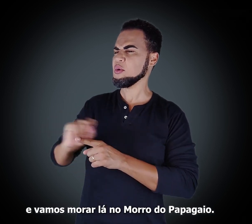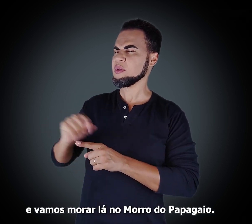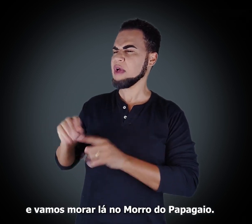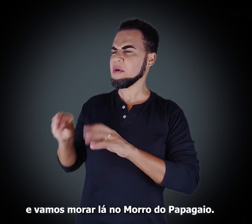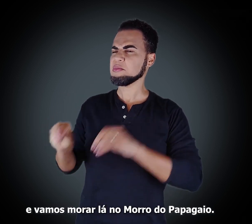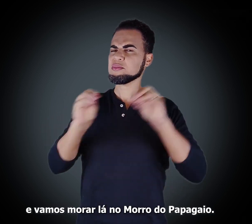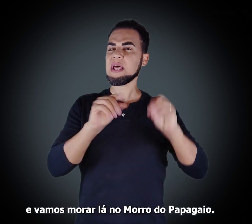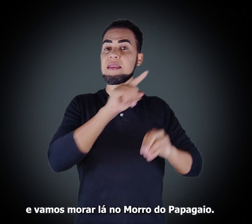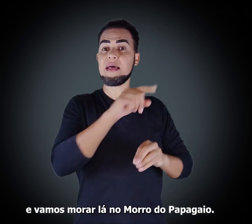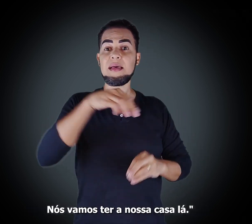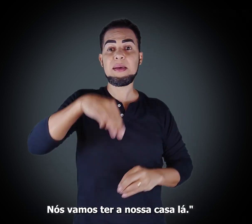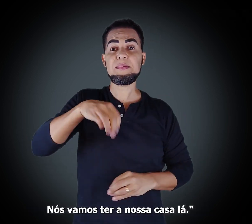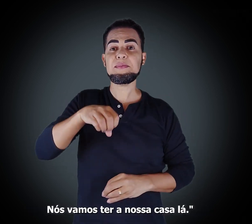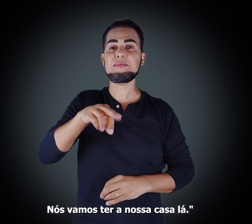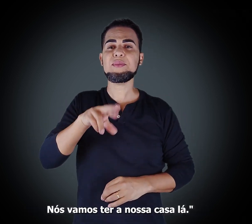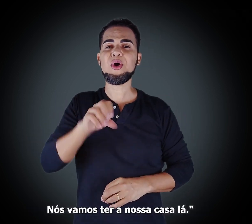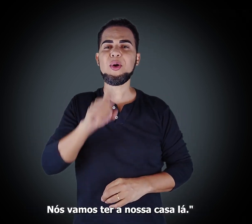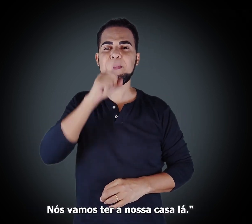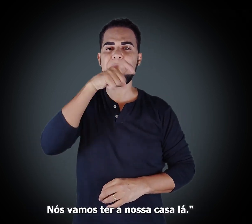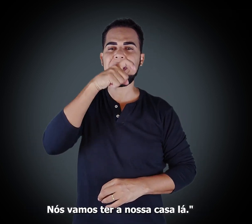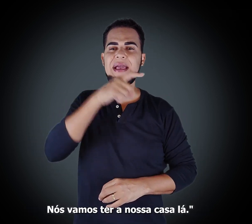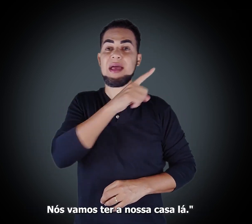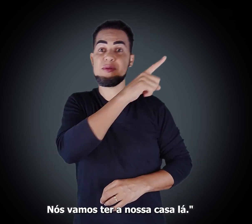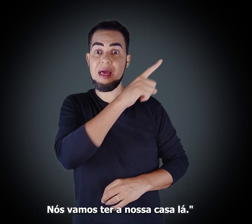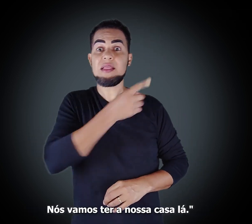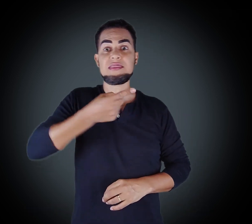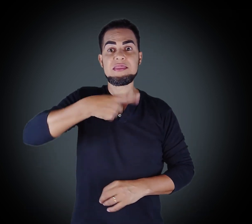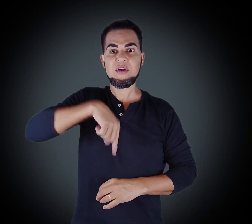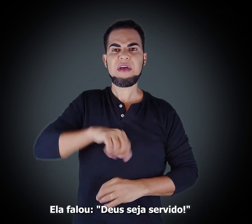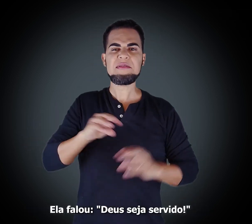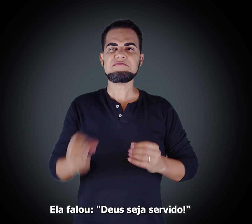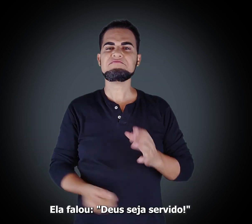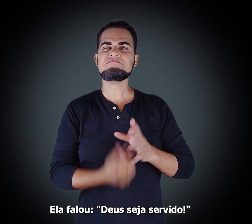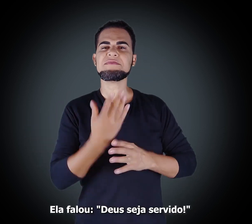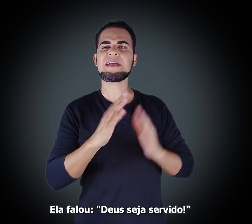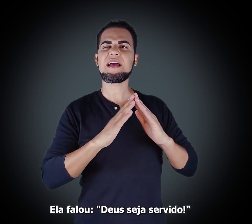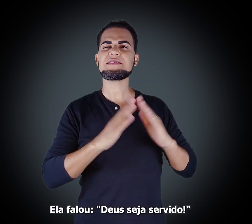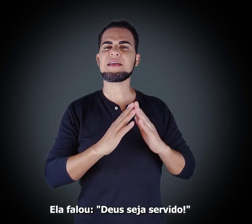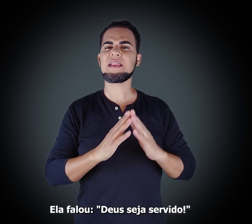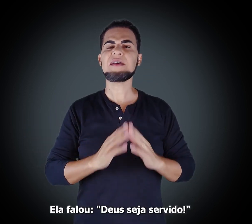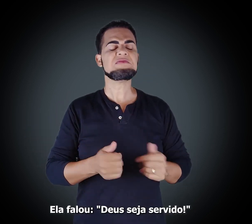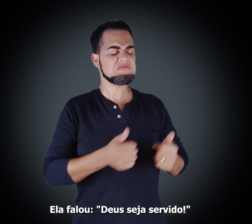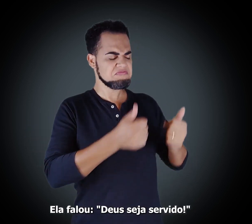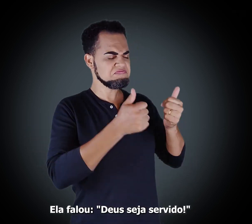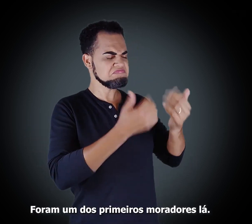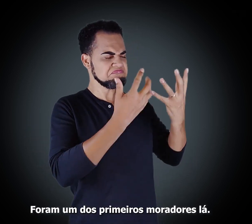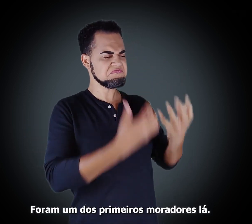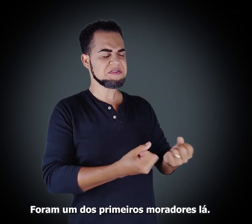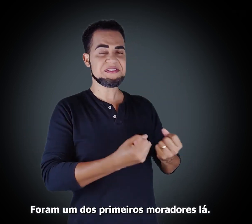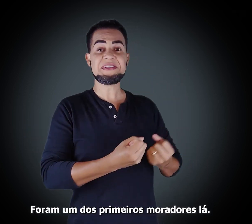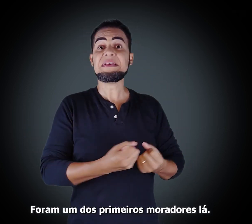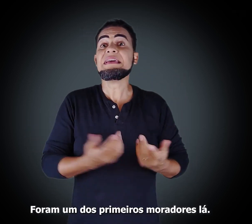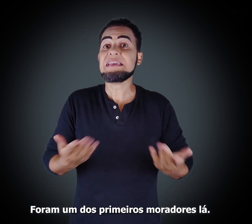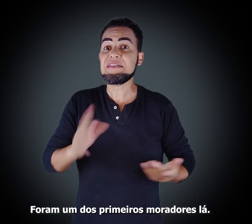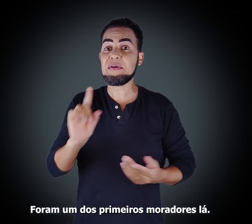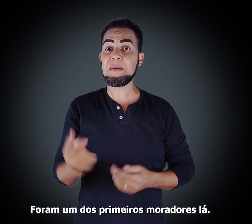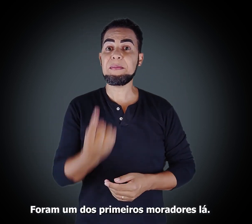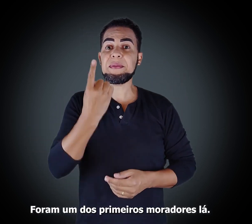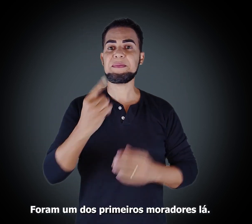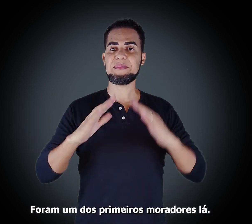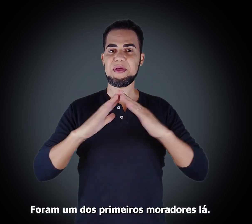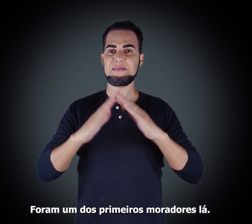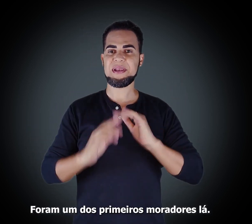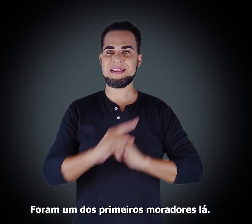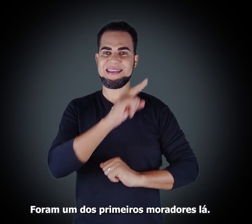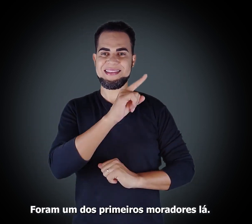lá no Morro do Papagaio. Nós vamos ter a nossa casa lá. Ela falou: Deus seja servido. Foram um dos primeiros